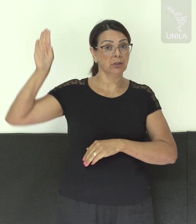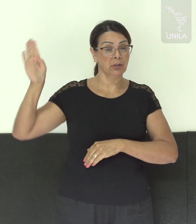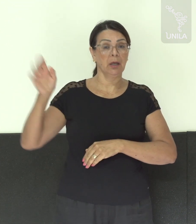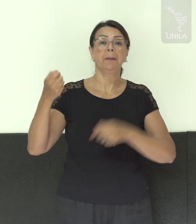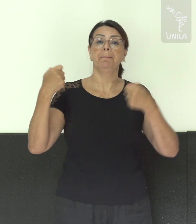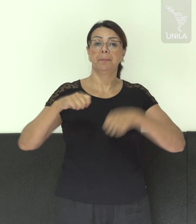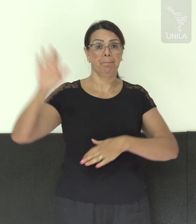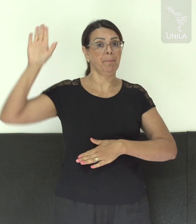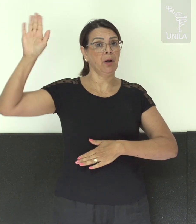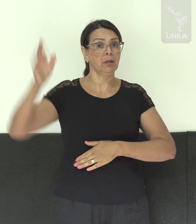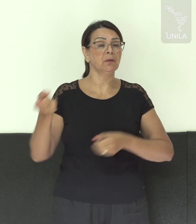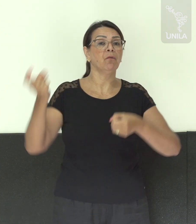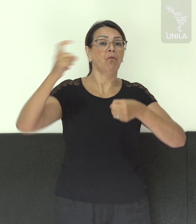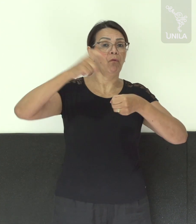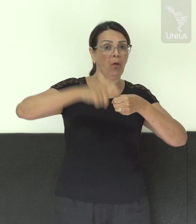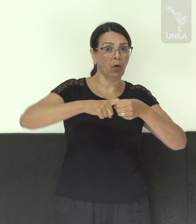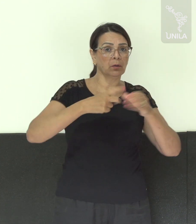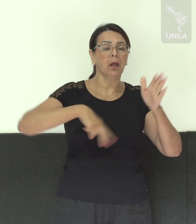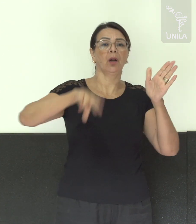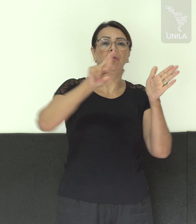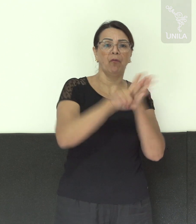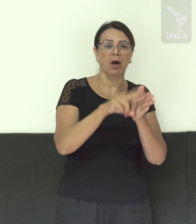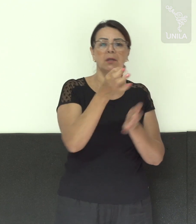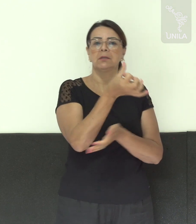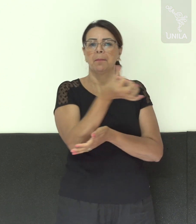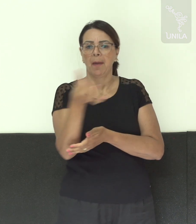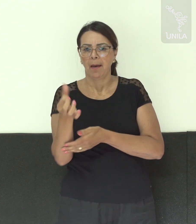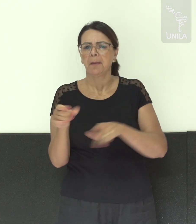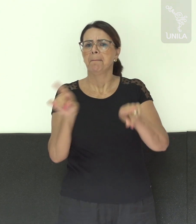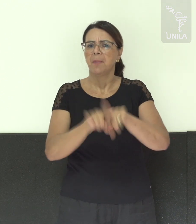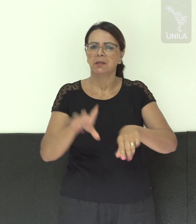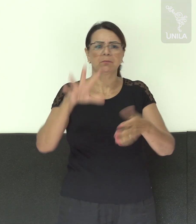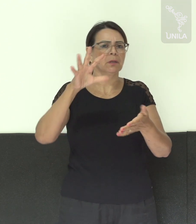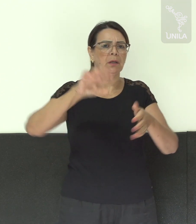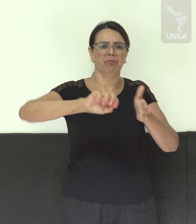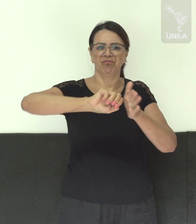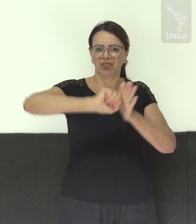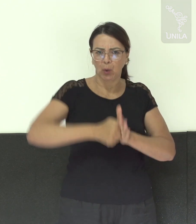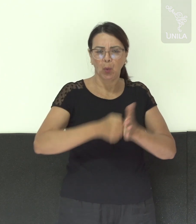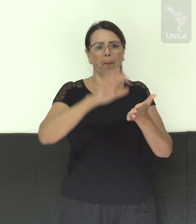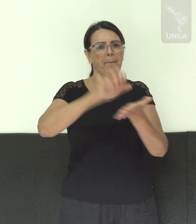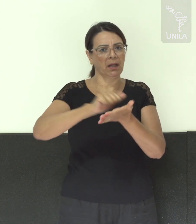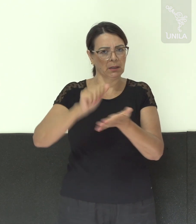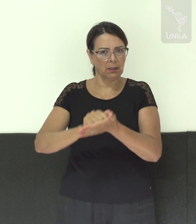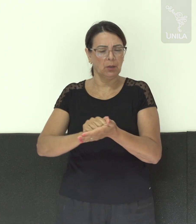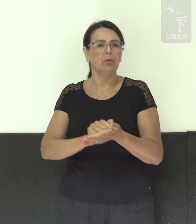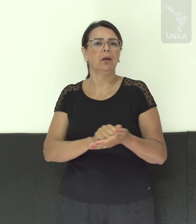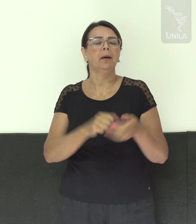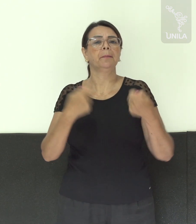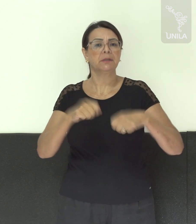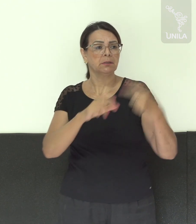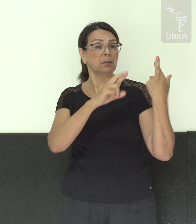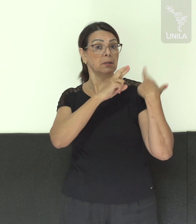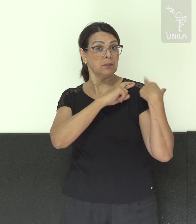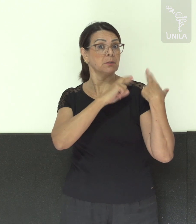renová-lo semestralmente, mesmo diante do trancamento da matrícula, responsabilizando pelas